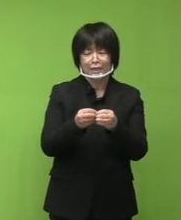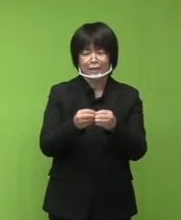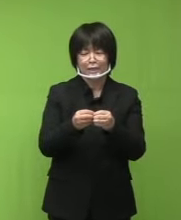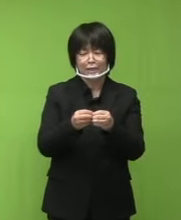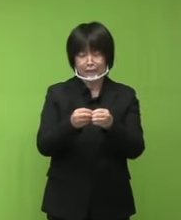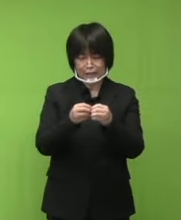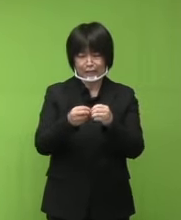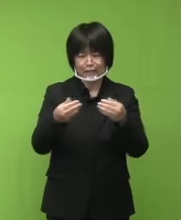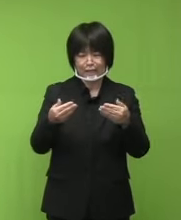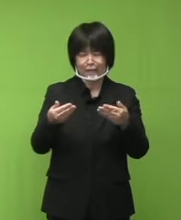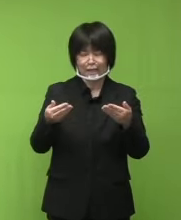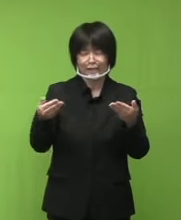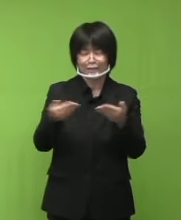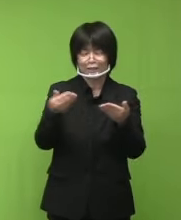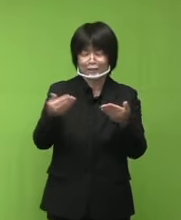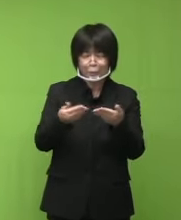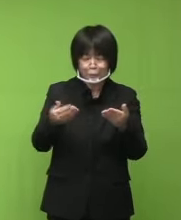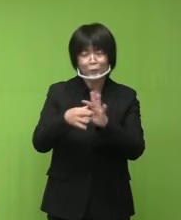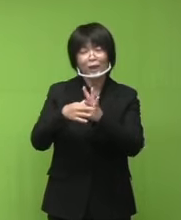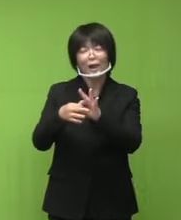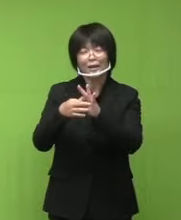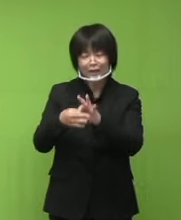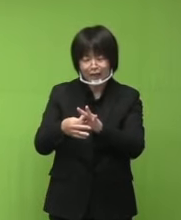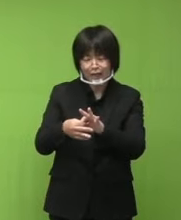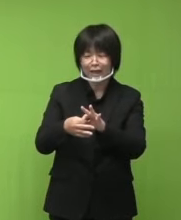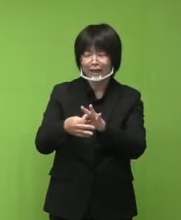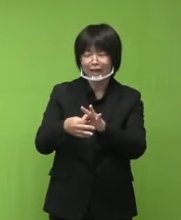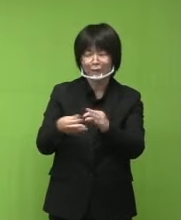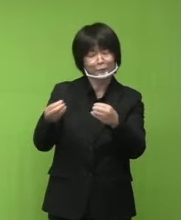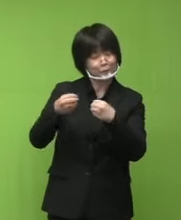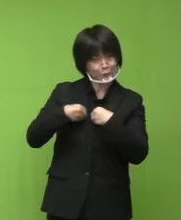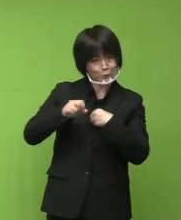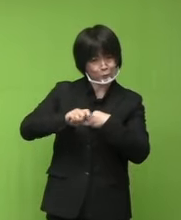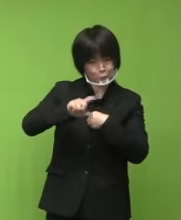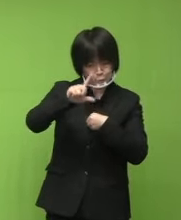事業所の関係が多いですけども、